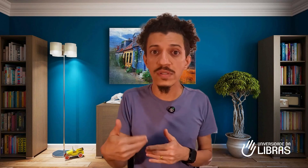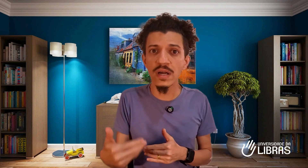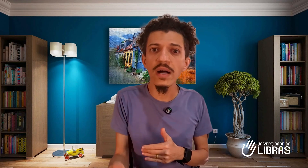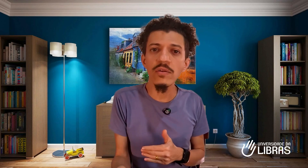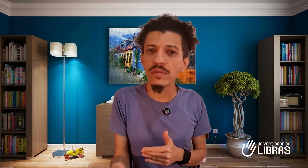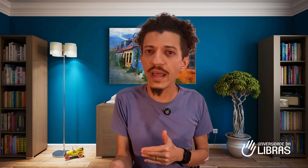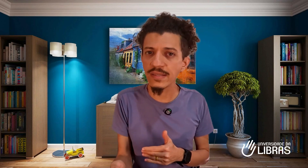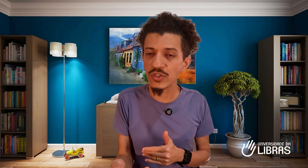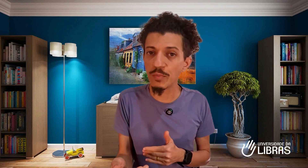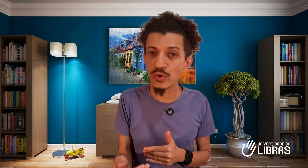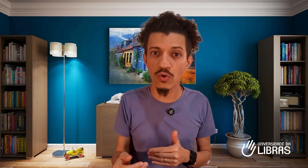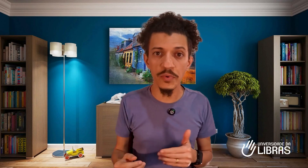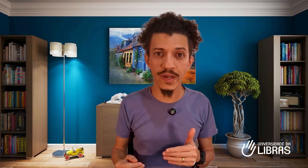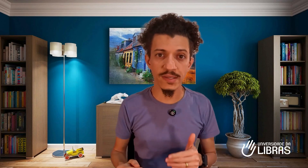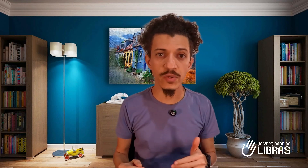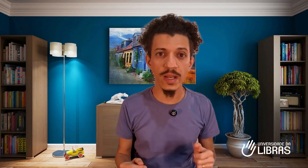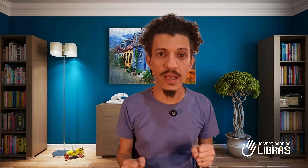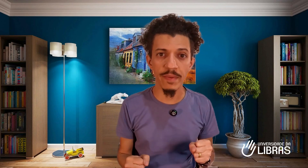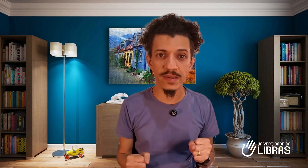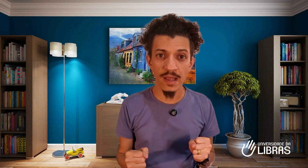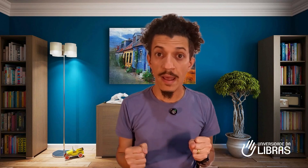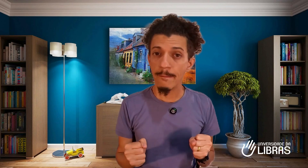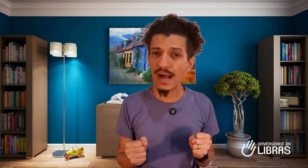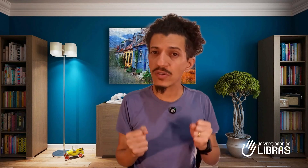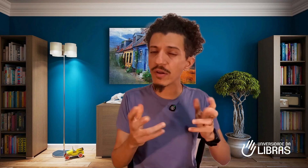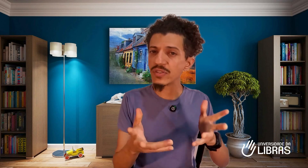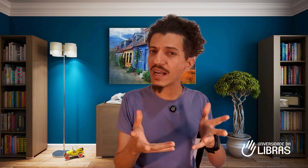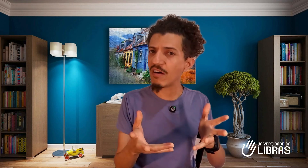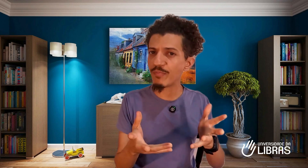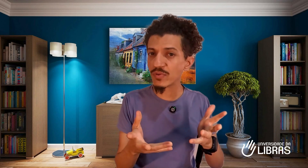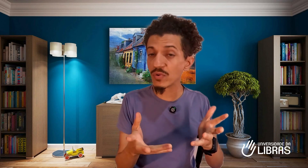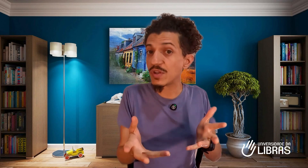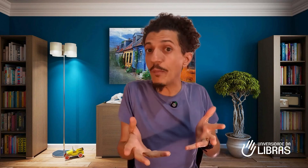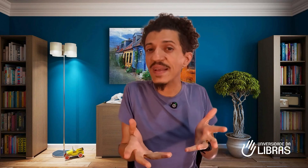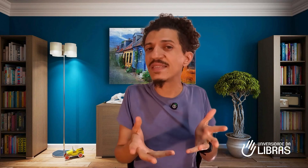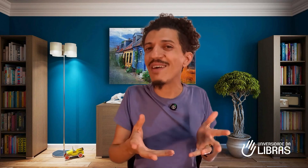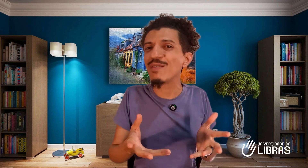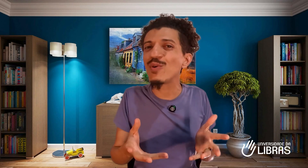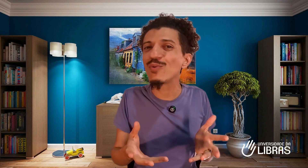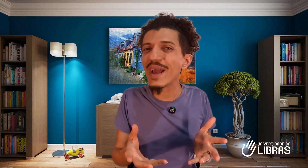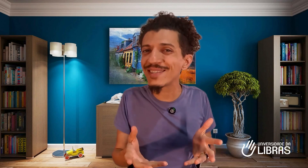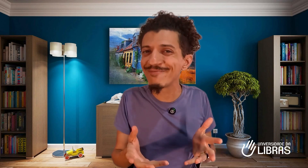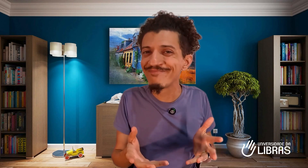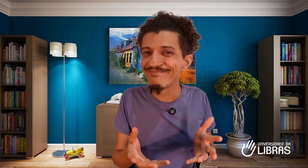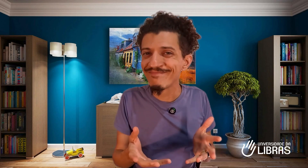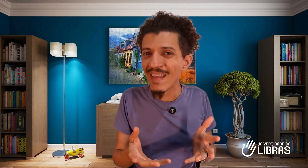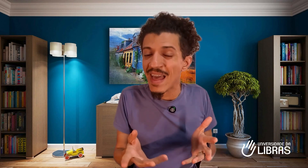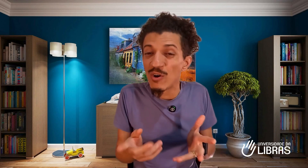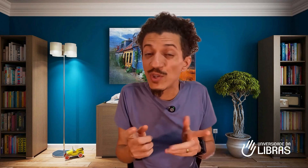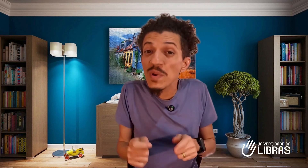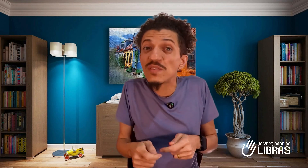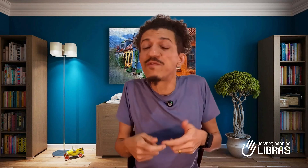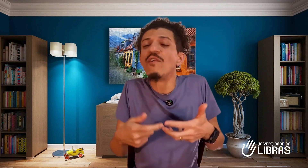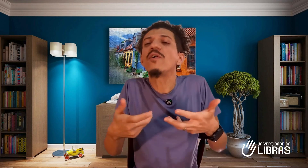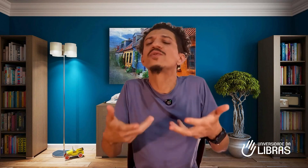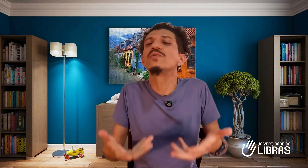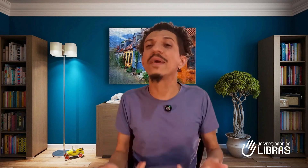buscando ter esse tipo de comunicação em Libras, mas na hora que eu chegava para os surdos eu pensava em português. Eu tinha um esforço mental